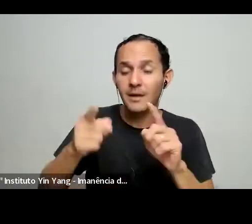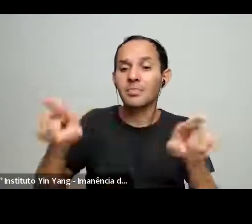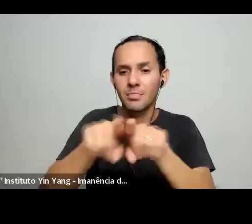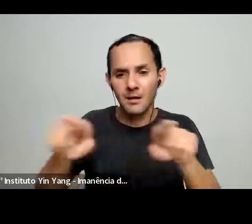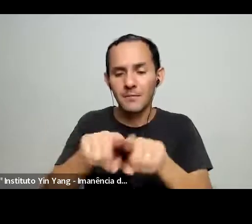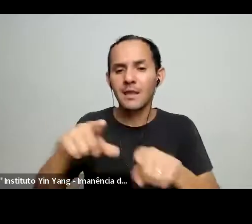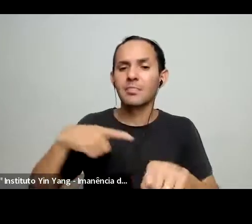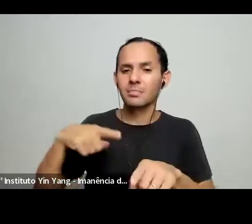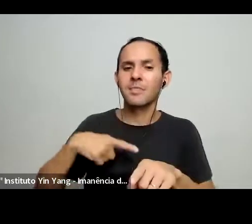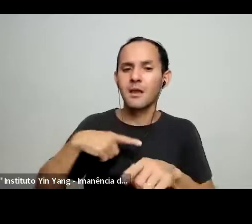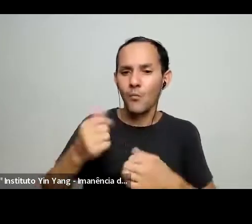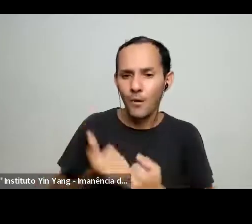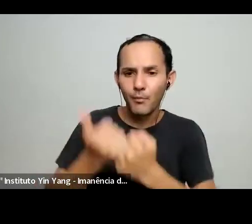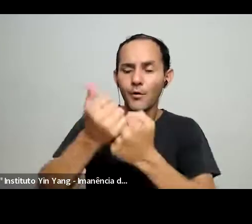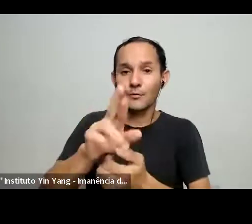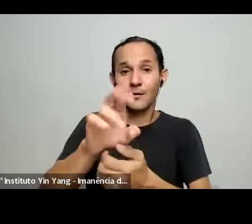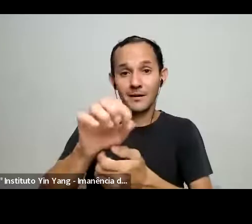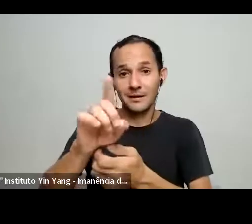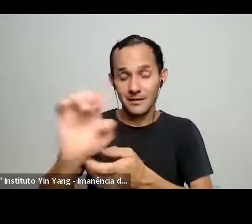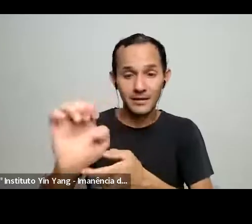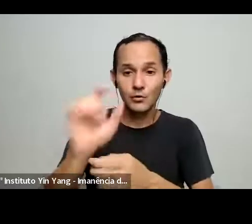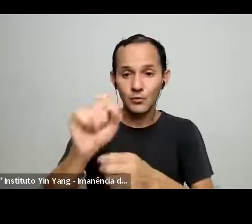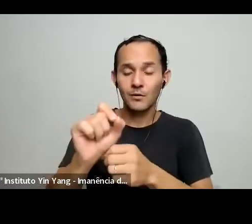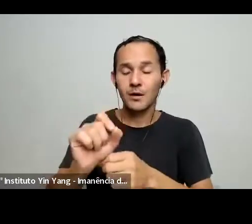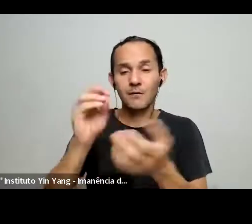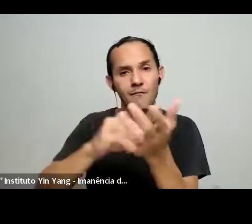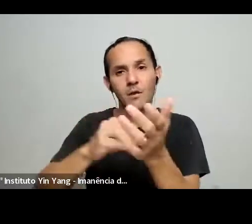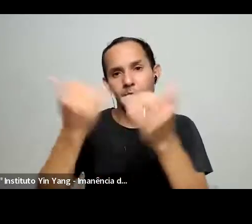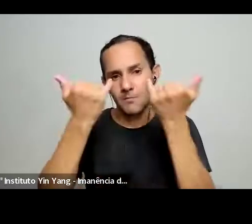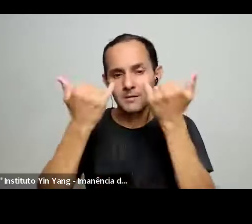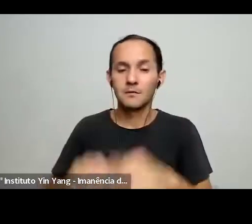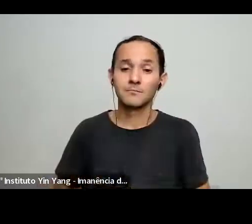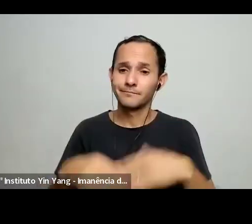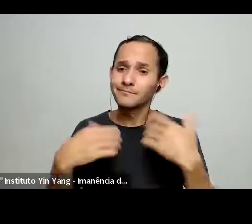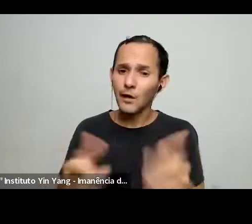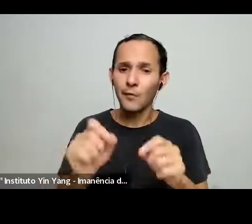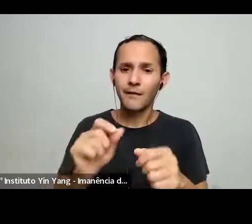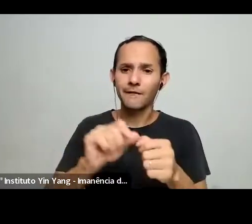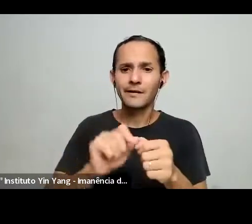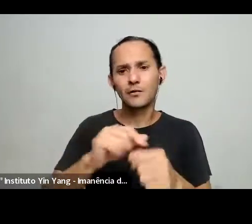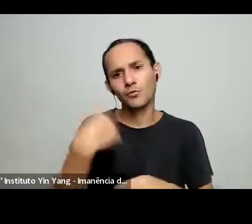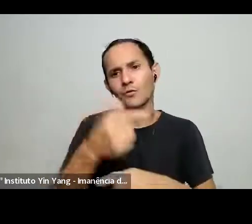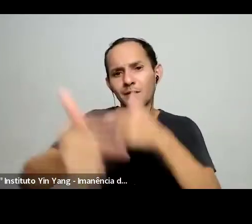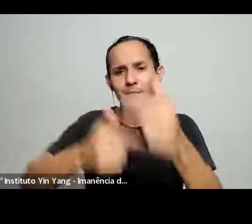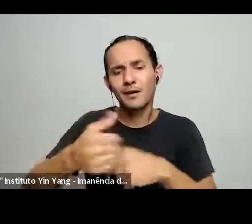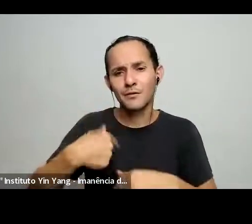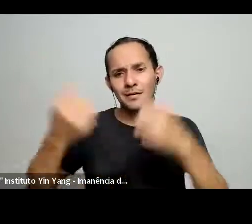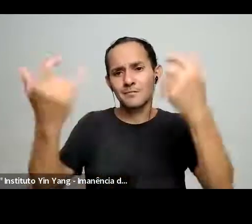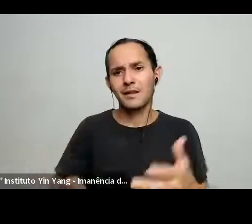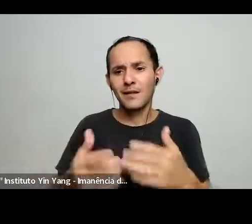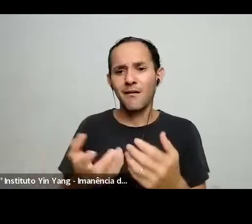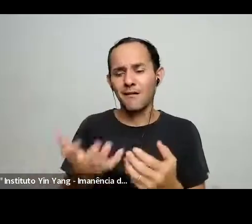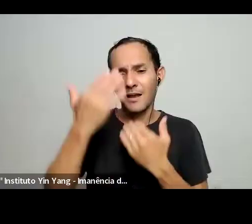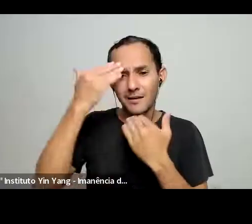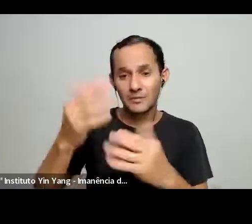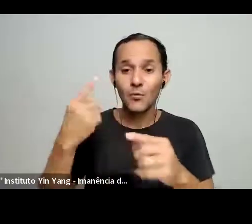está calcada numa rede de desinformação. E vamos, então, fazer a nossa parte, como eu disse, terminando